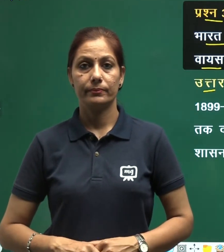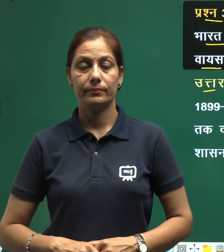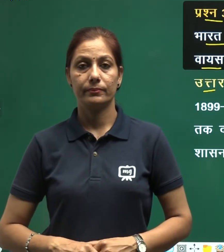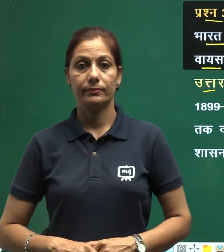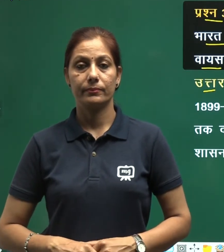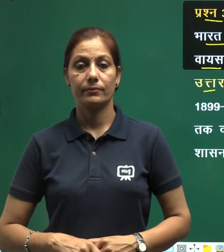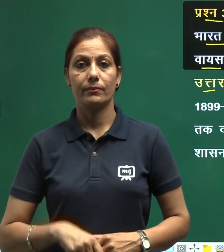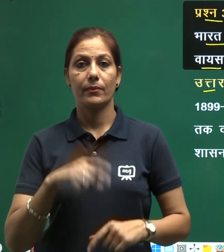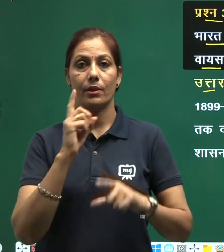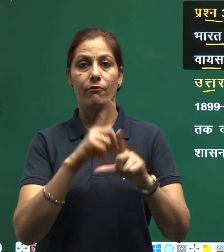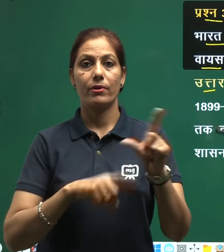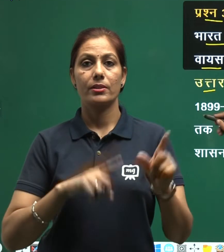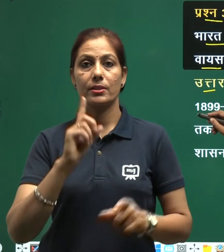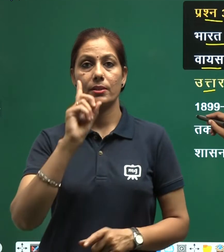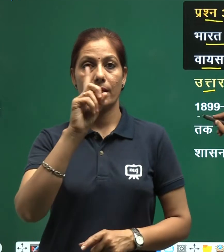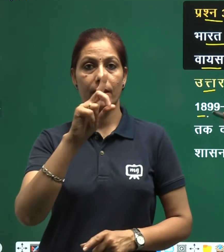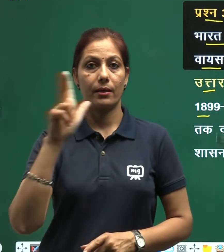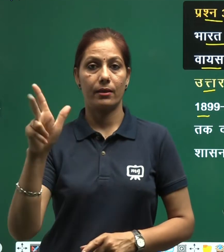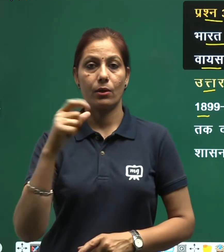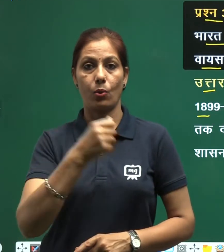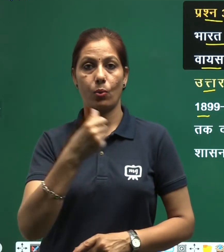वर्ष 1899 से